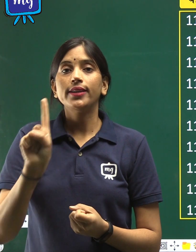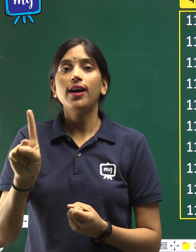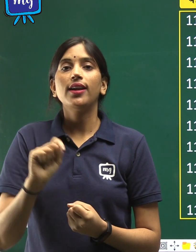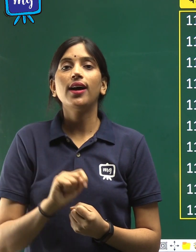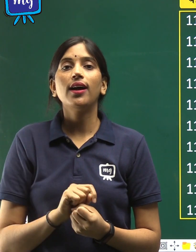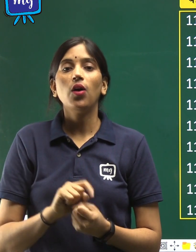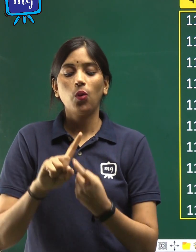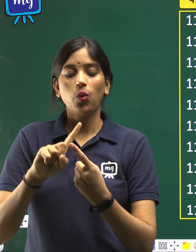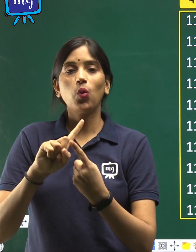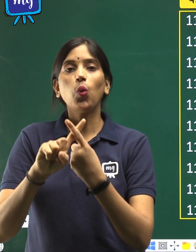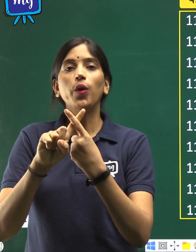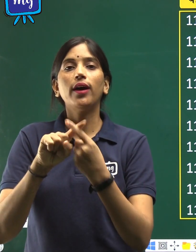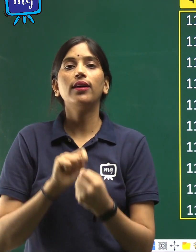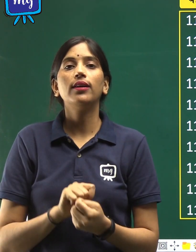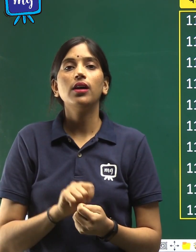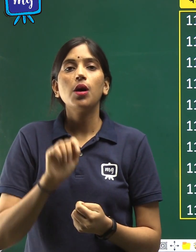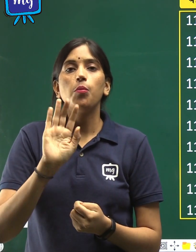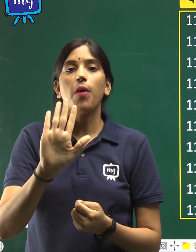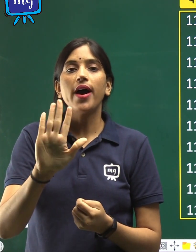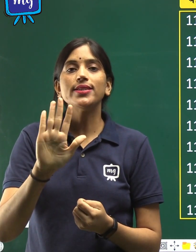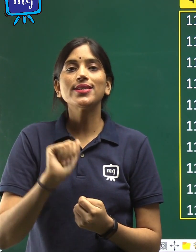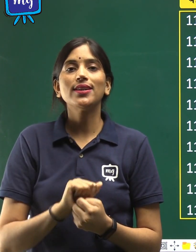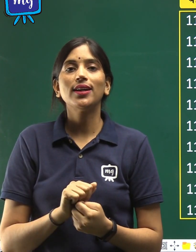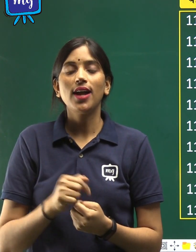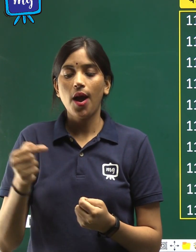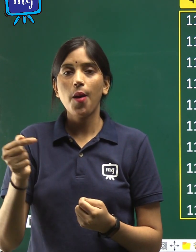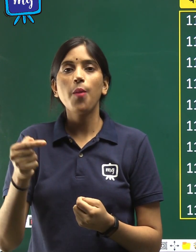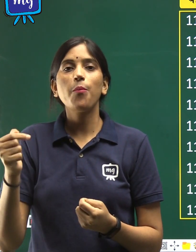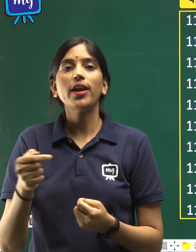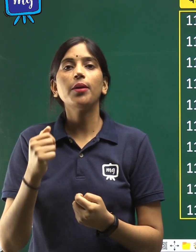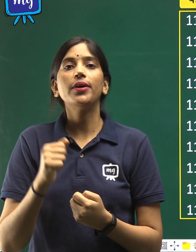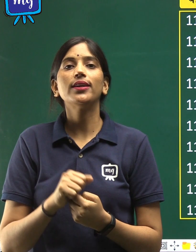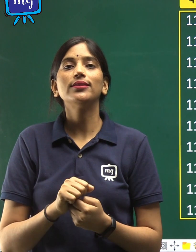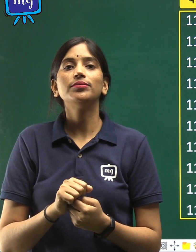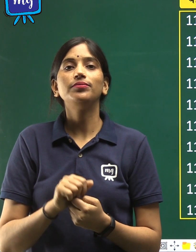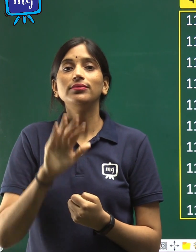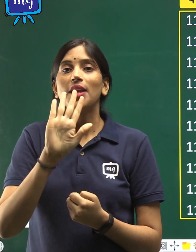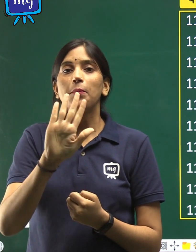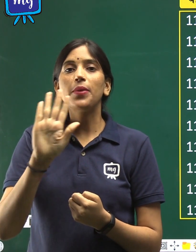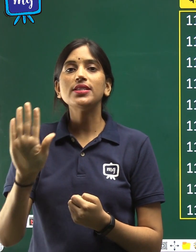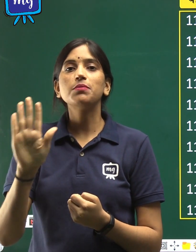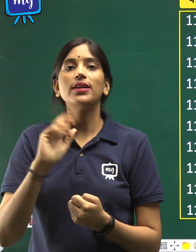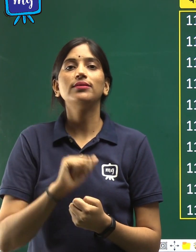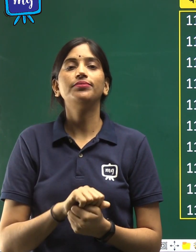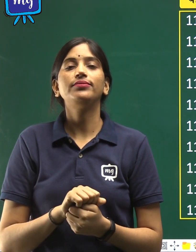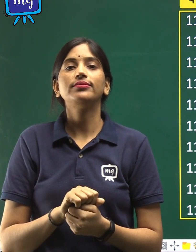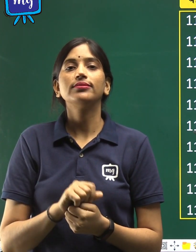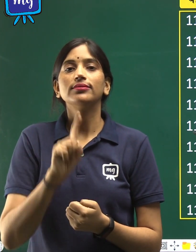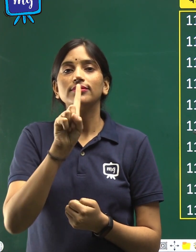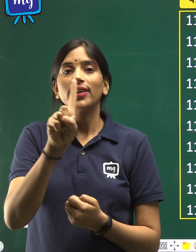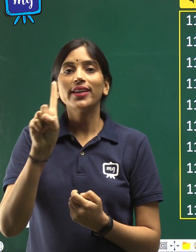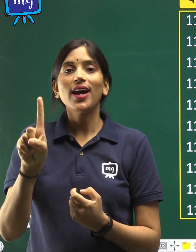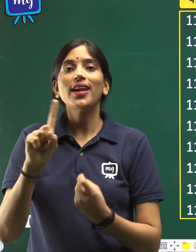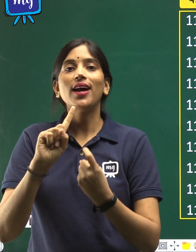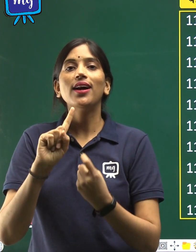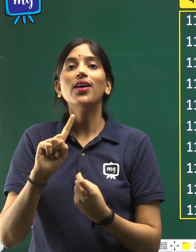11 गुणा 5 बराबर 55।